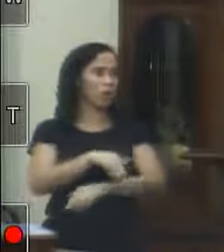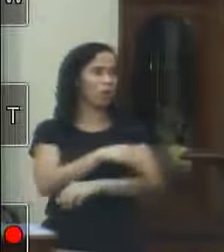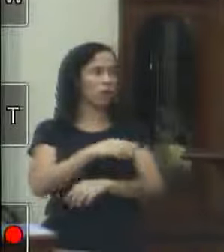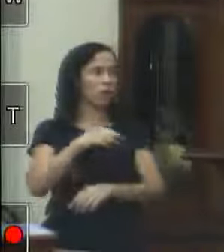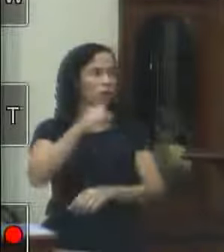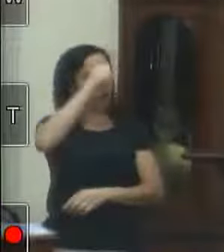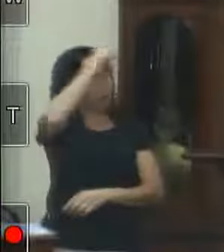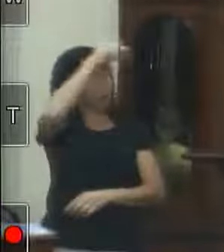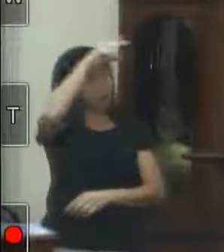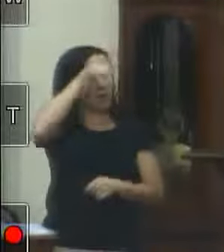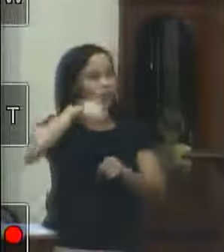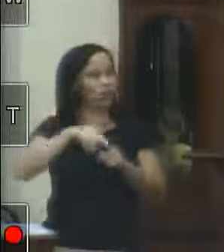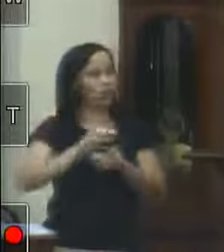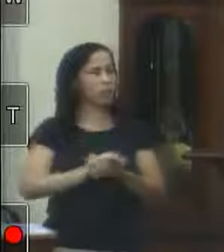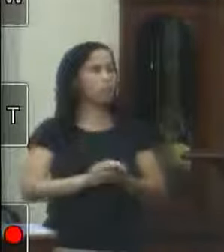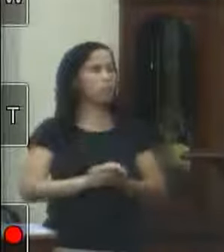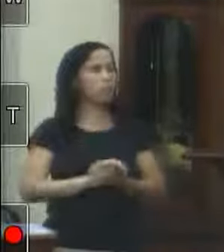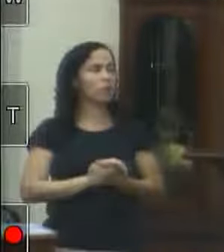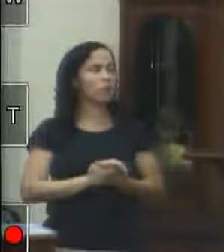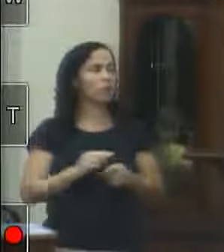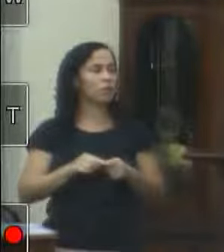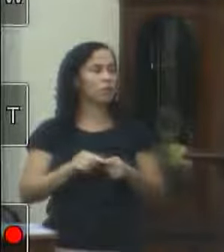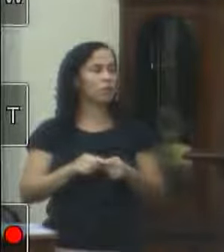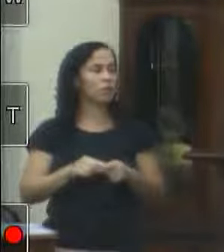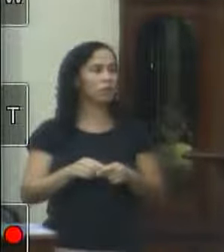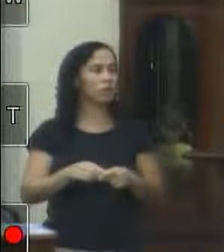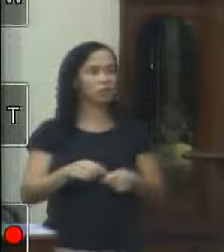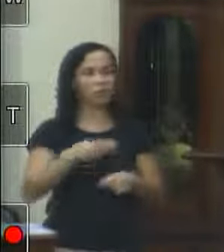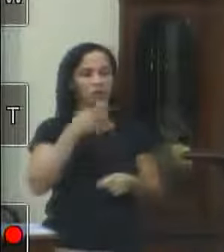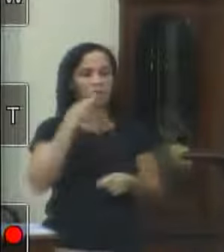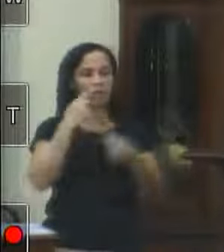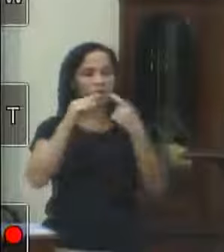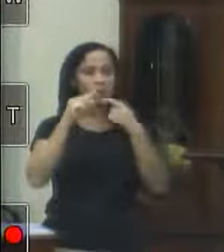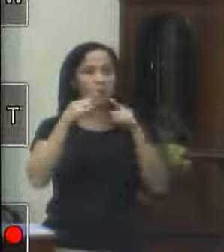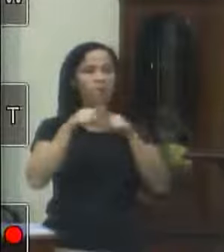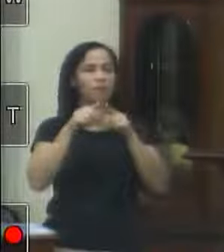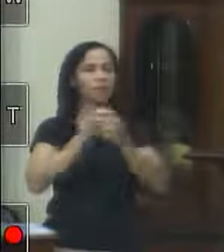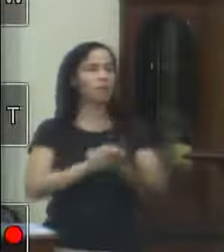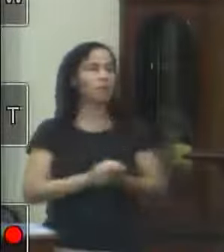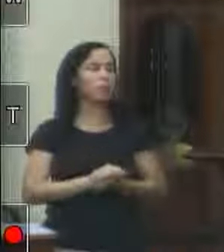prefeitura, falando, bravejando, bravejo